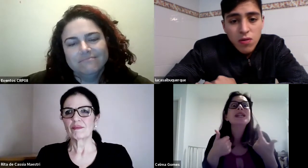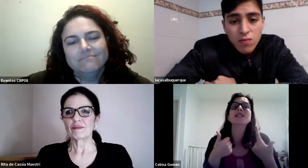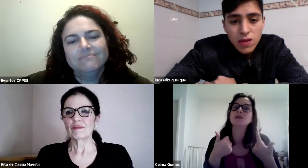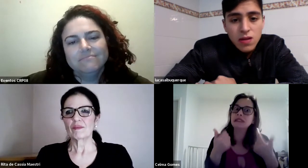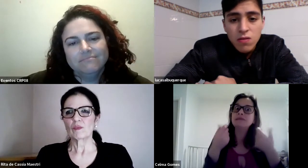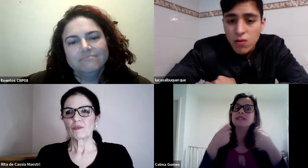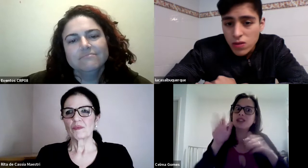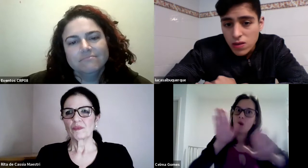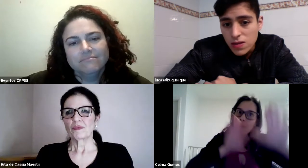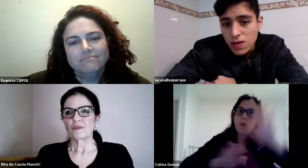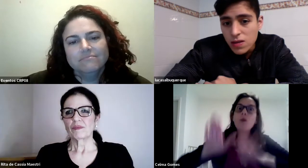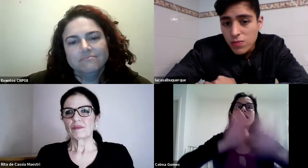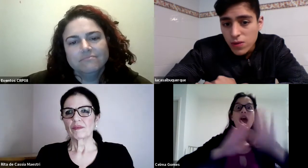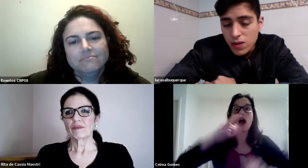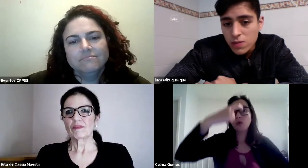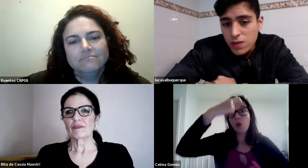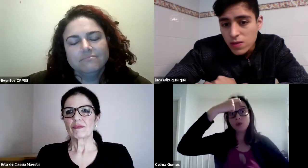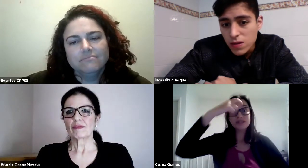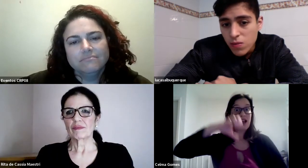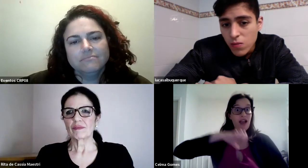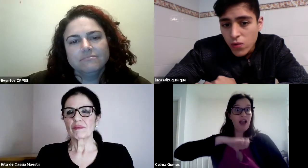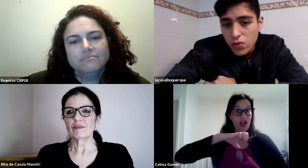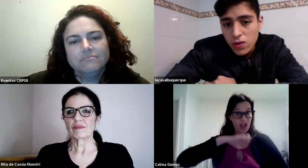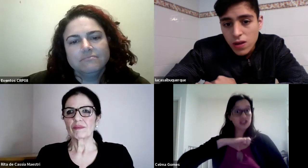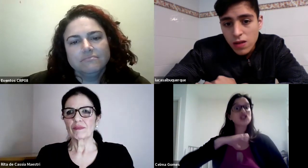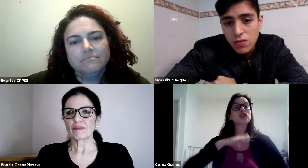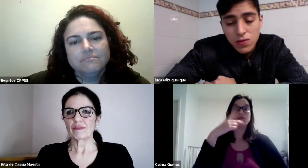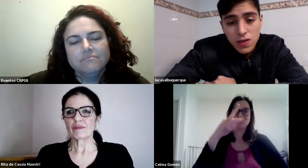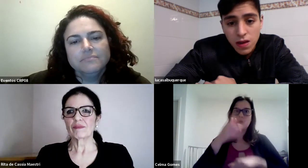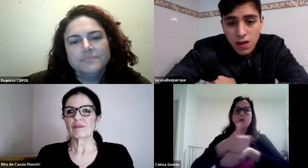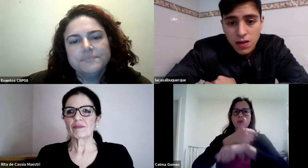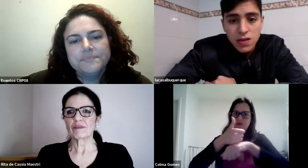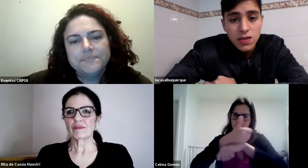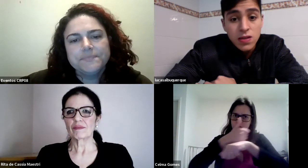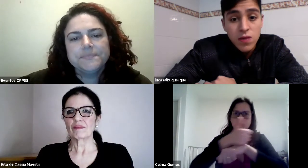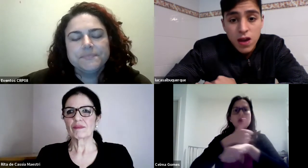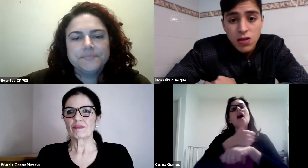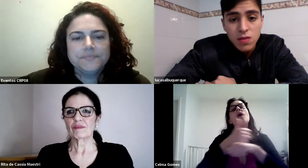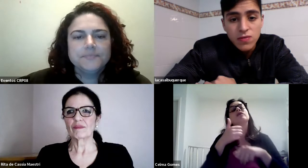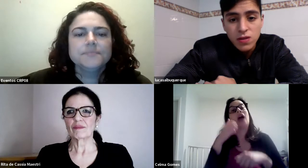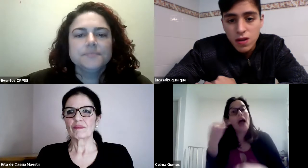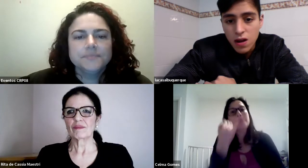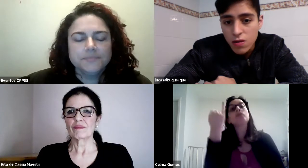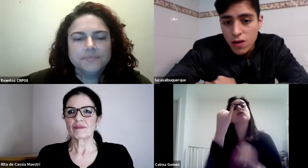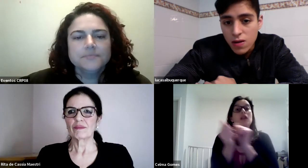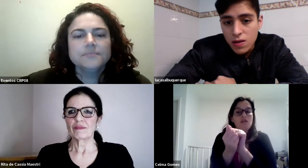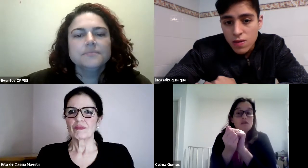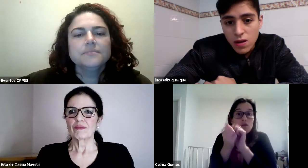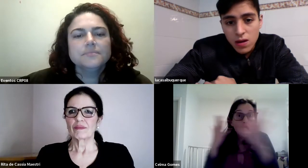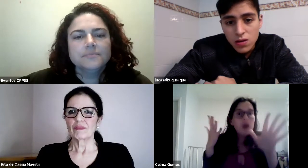não combina, não condiz. Então, por isso, precisamos ter muito cuidado, consciência, a questão ética